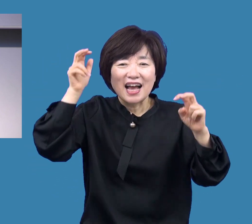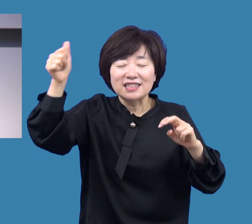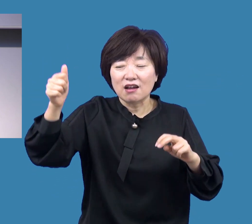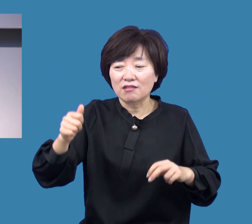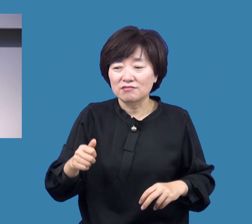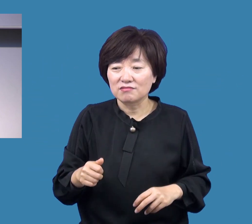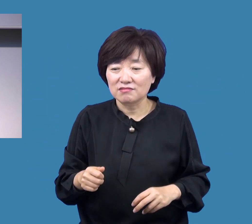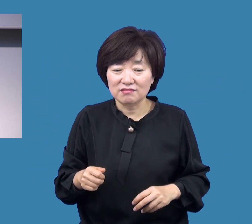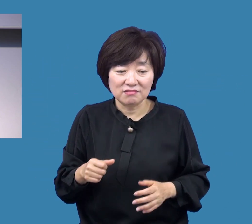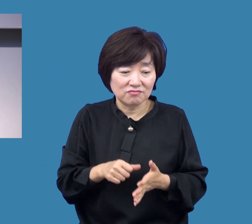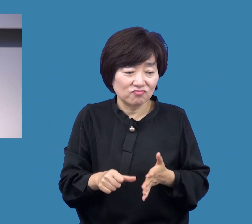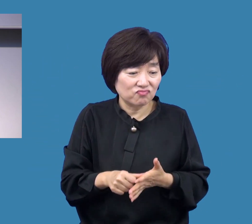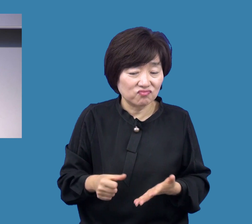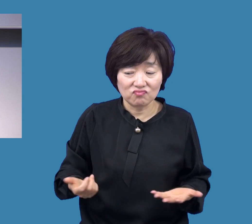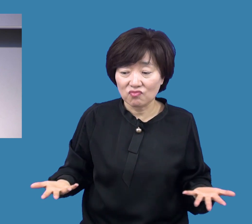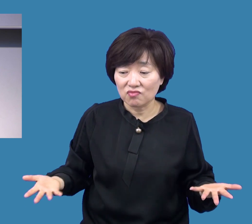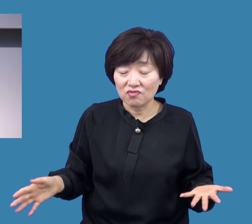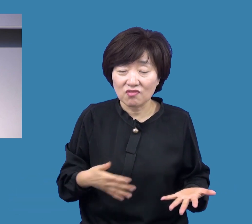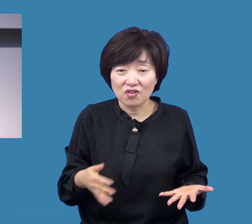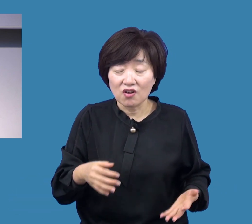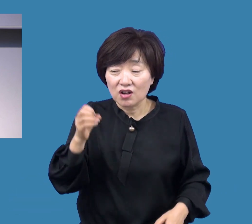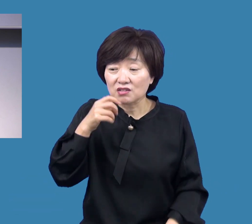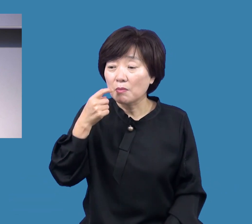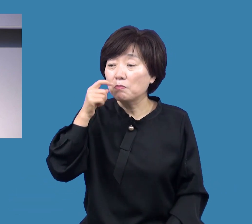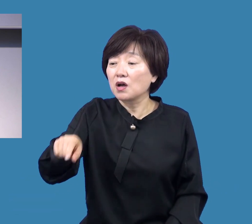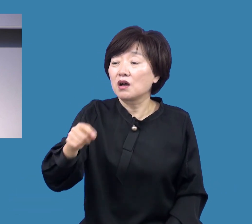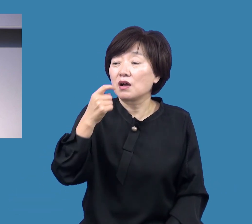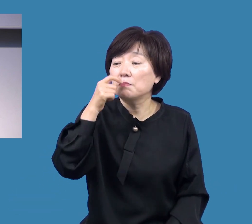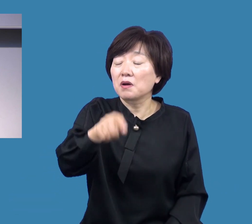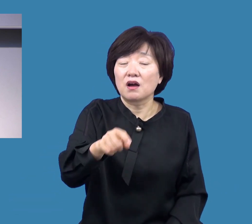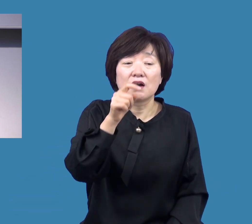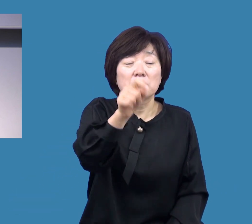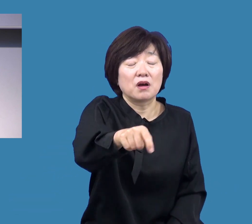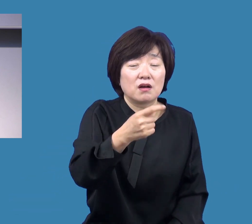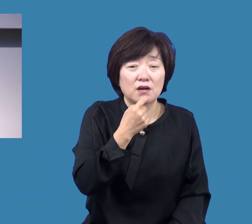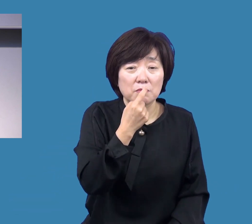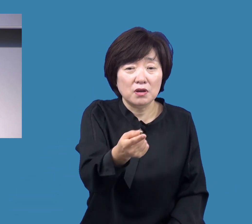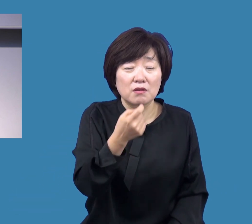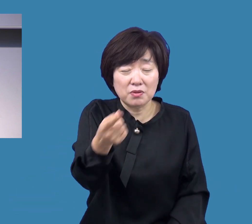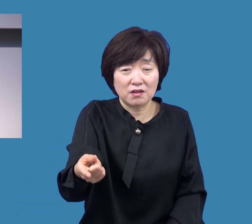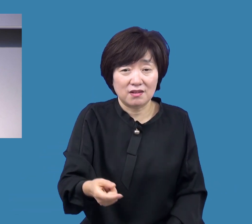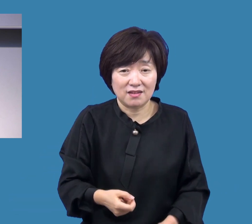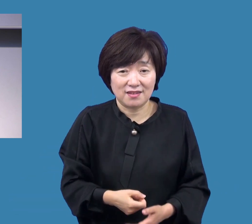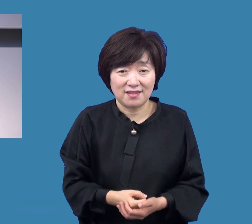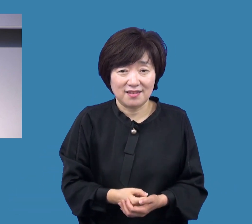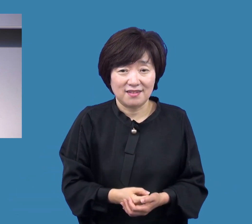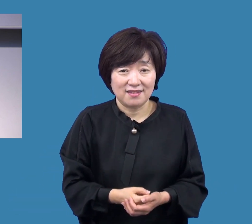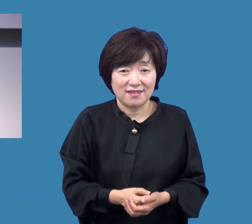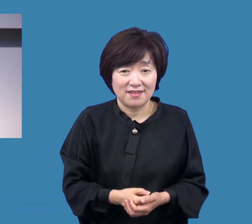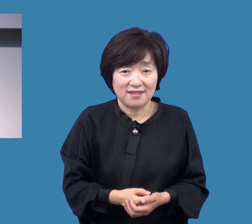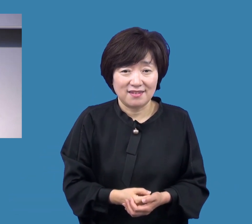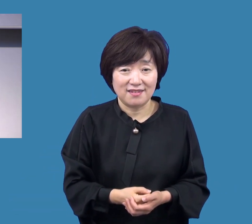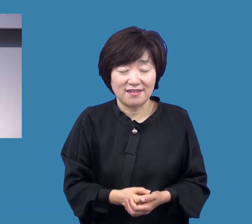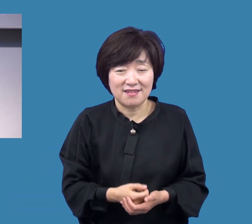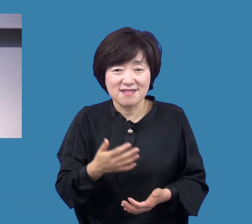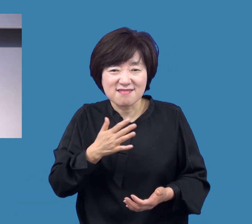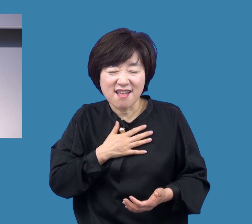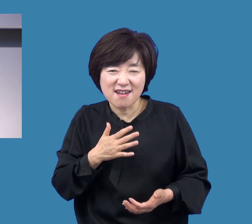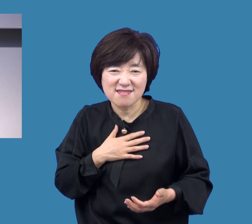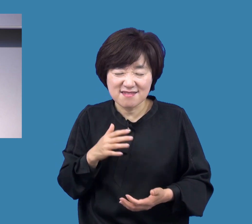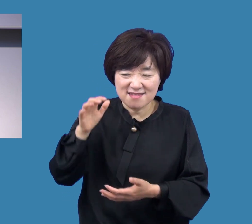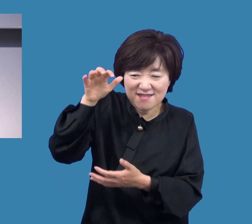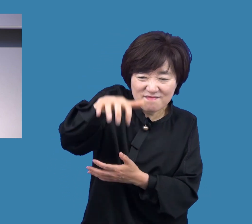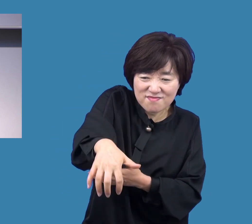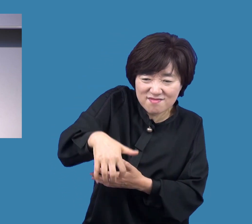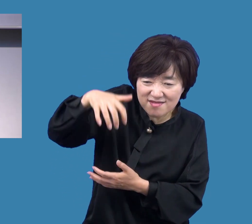아무것도 안 들고 다녀. 그냥 해, 그럼 하는 거고, 하지 마, 그럼 안 하는 거야. 그런데 어떤 사람이 나는 불도저 몰고